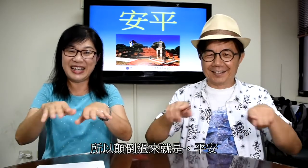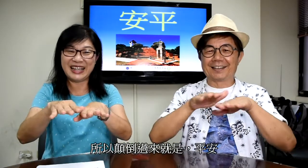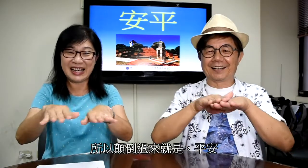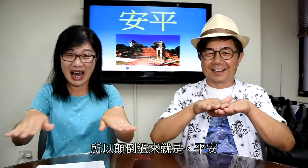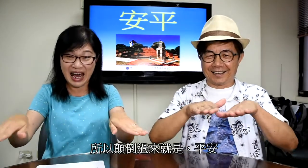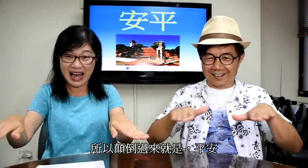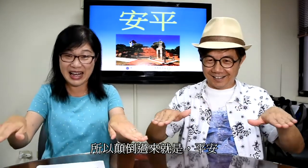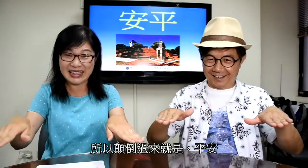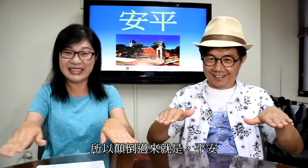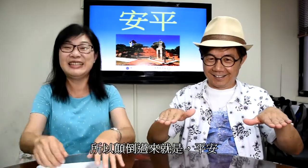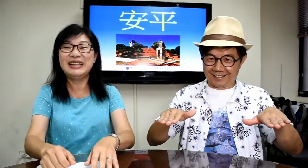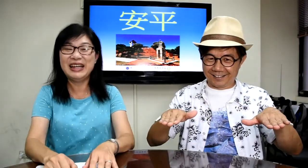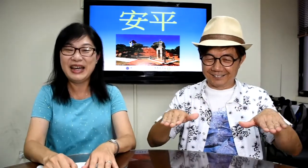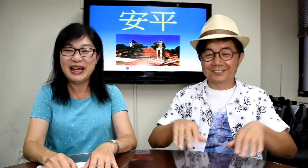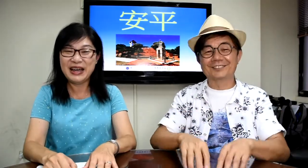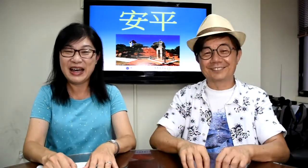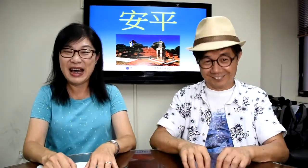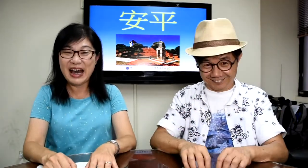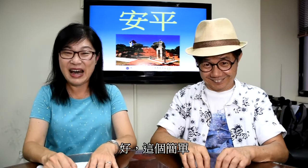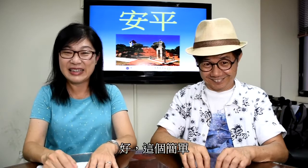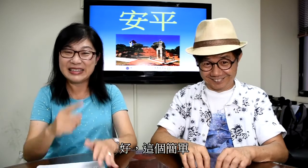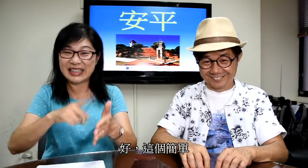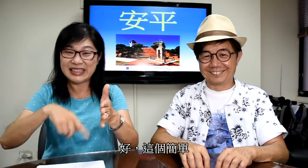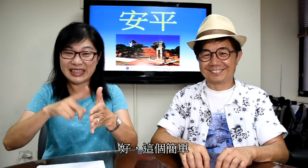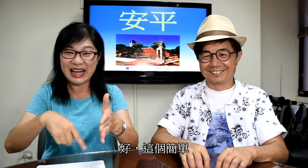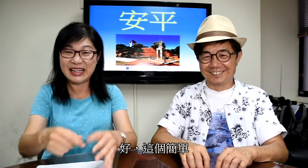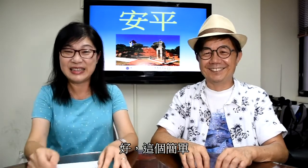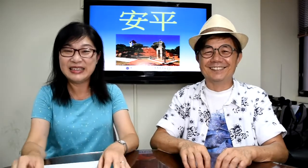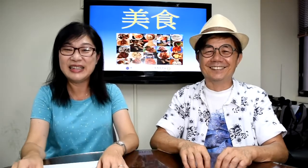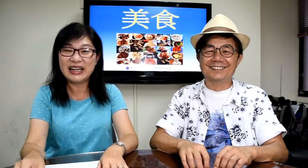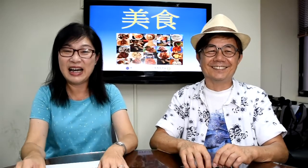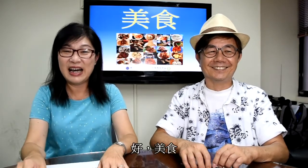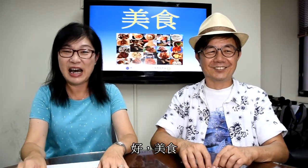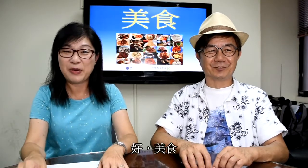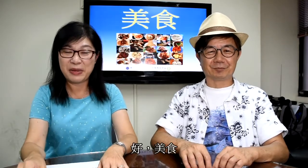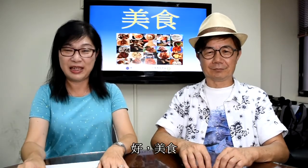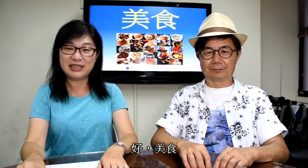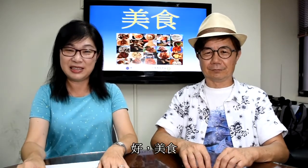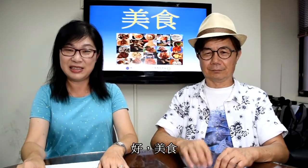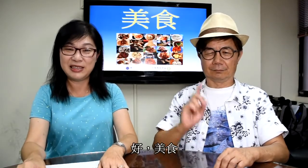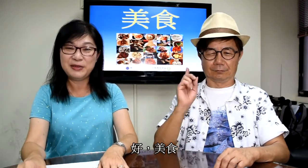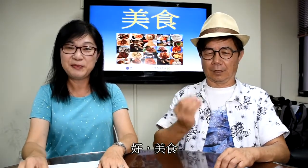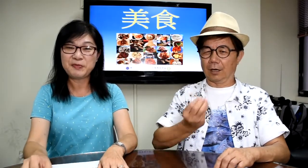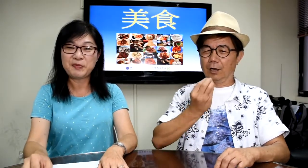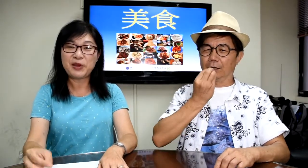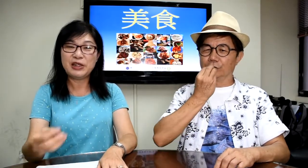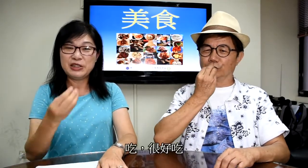平安。好，这个简单。好，美食，